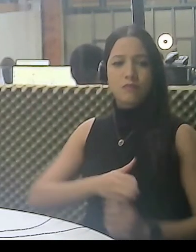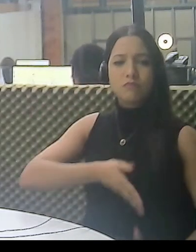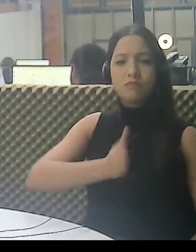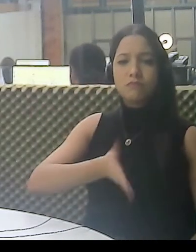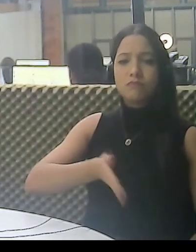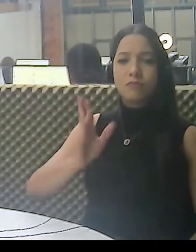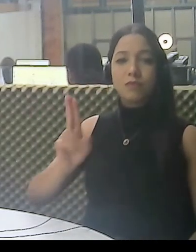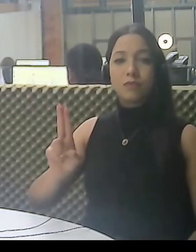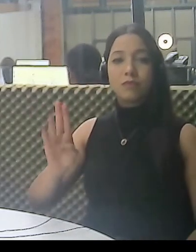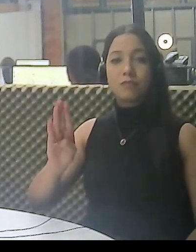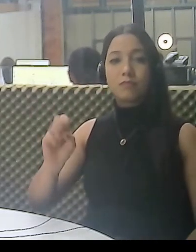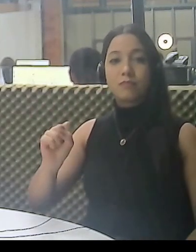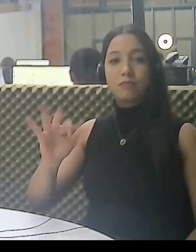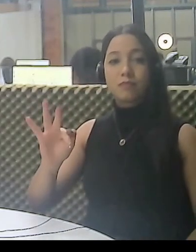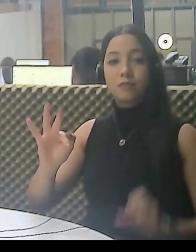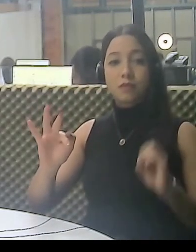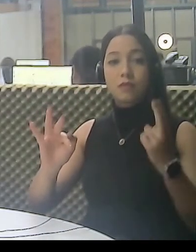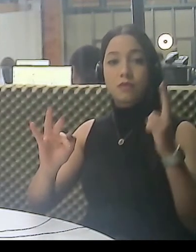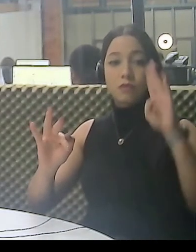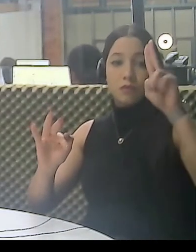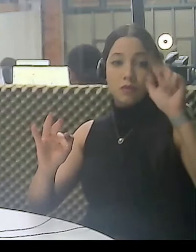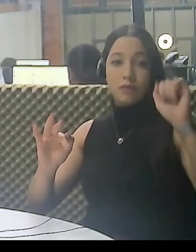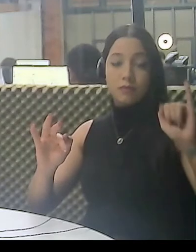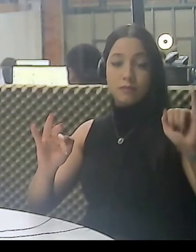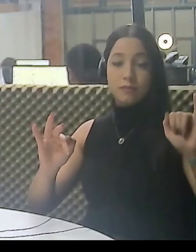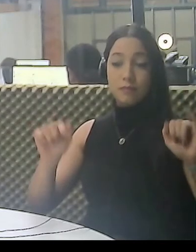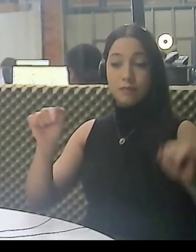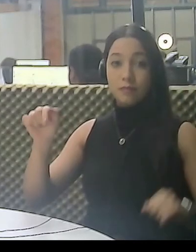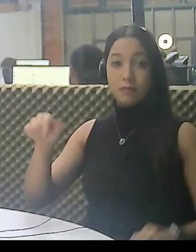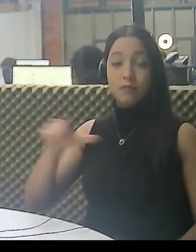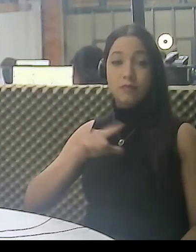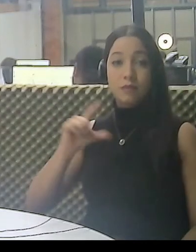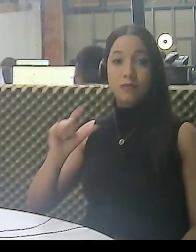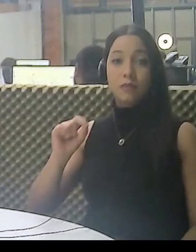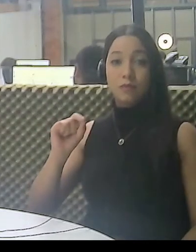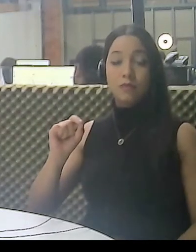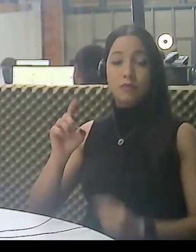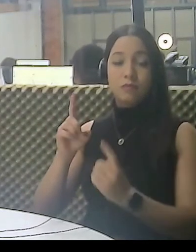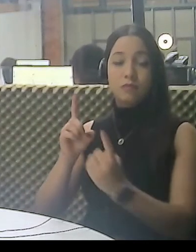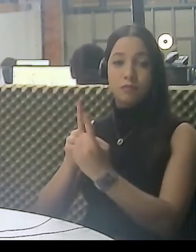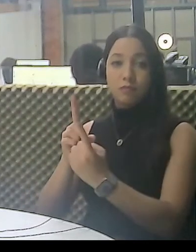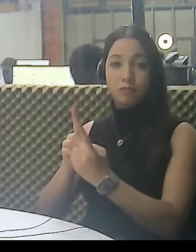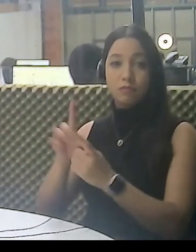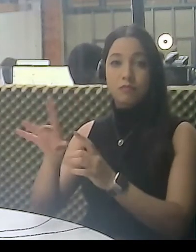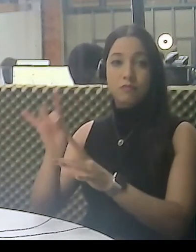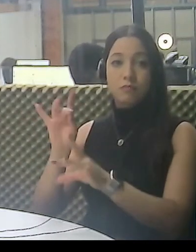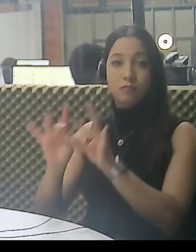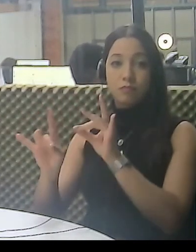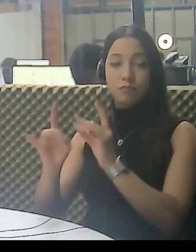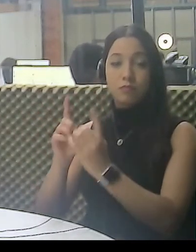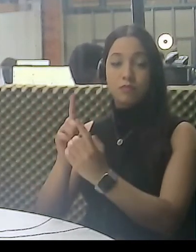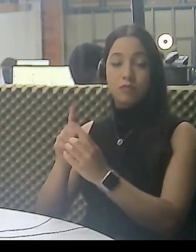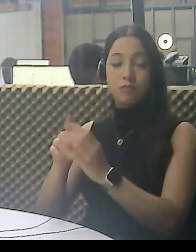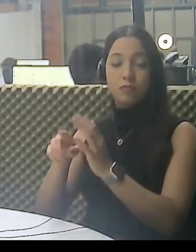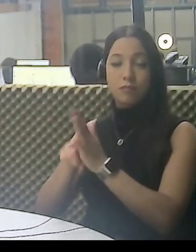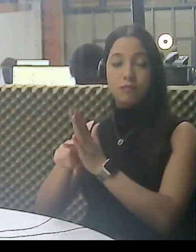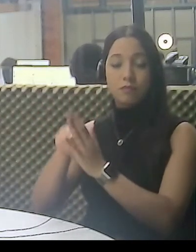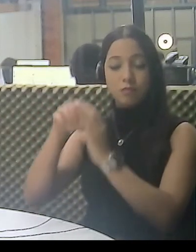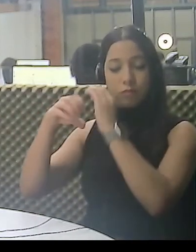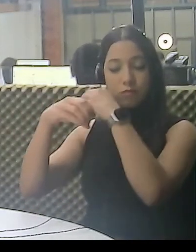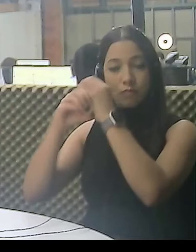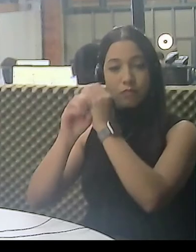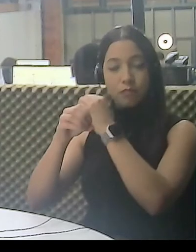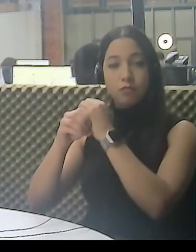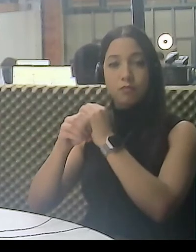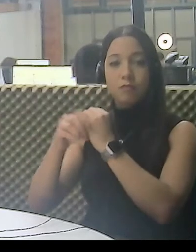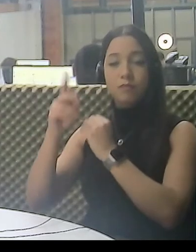O BSF ou o AE. Na UBSF você vai achar os seguintes serviços: consultas eletivas para pacientes com